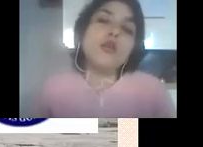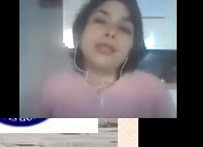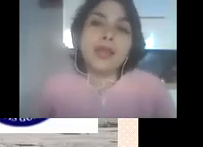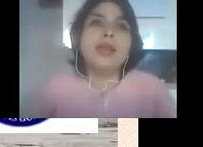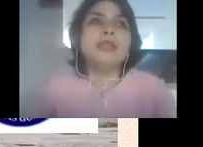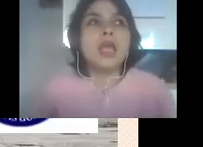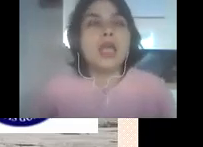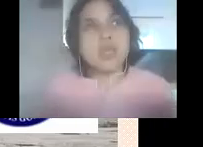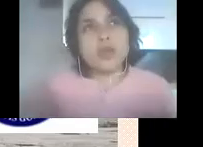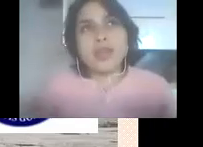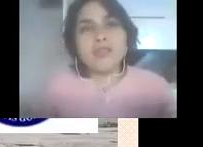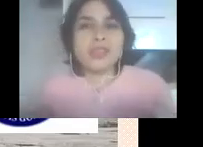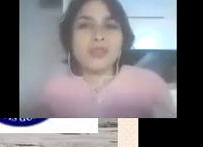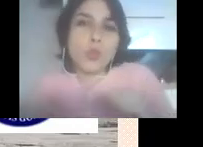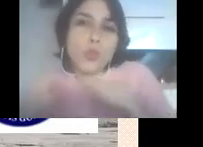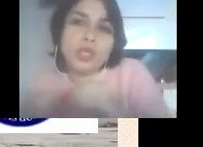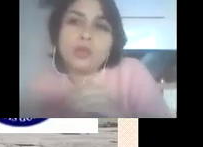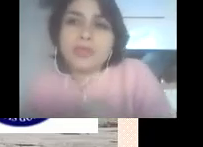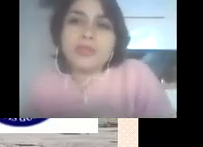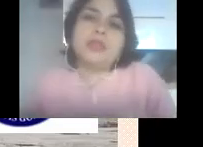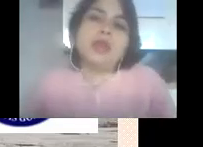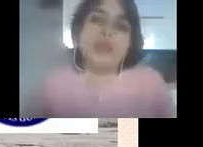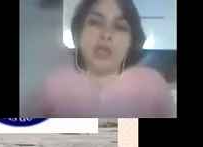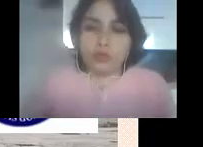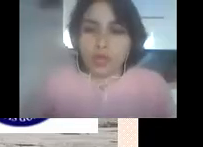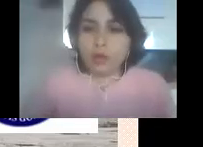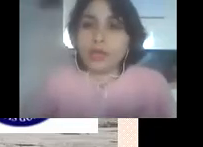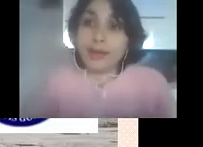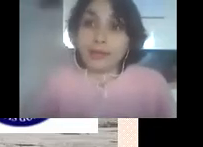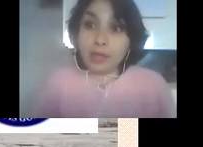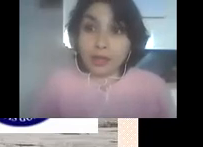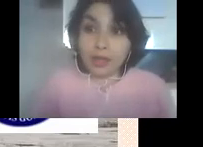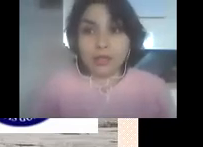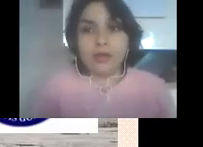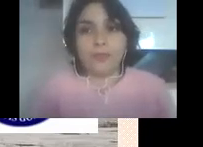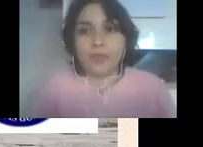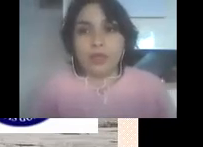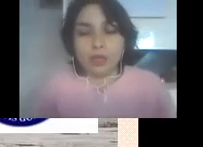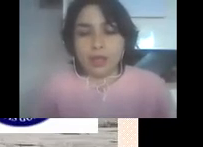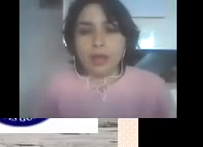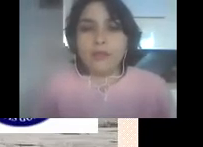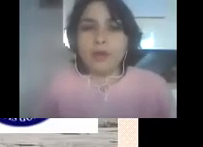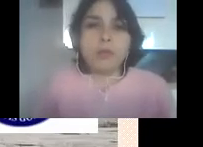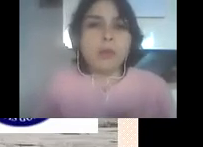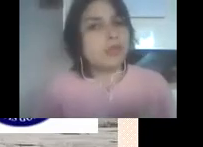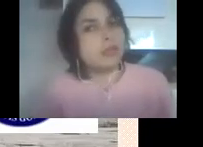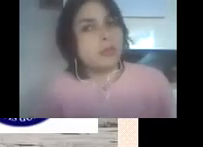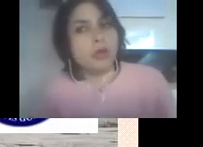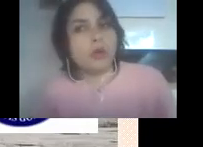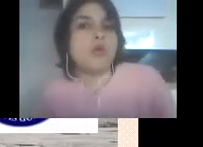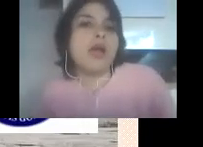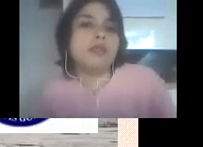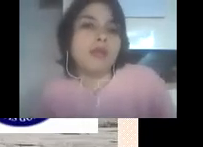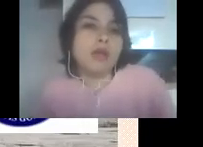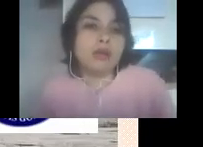de los materiales, y hoy día vamos a ver un poquito más acerca de ellos, ¿ya? Otras características que tienen, ¿ya? Vamos a participar